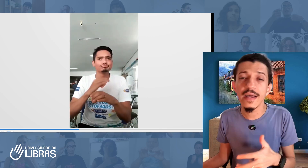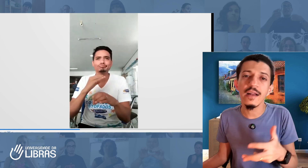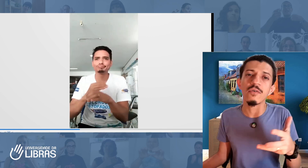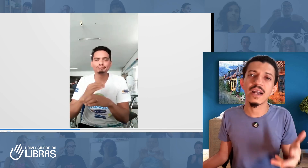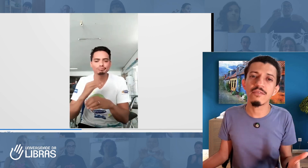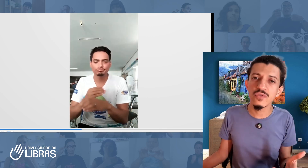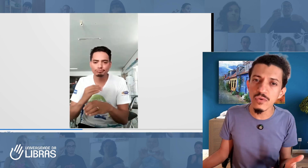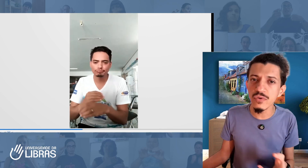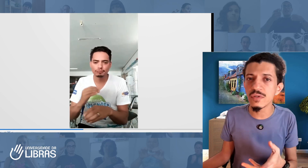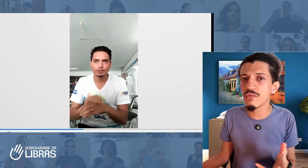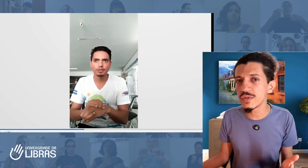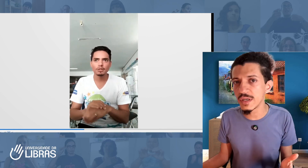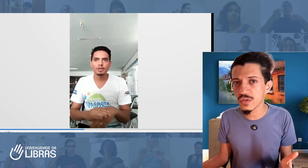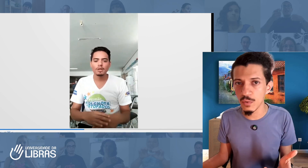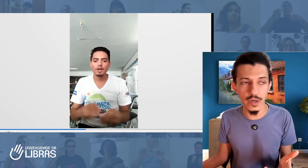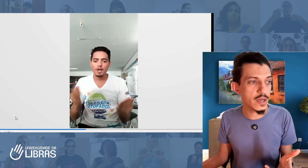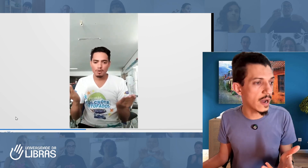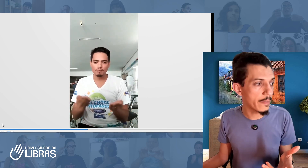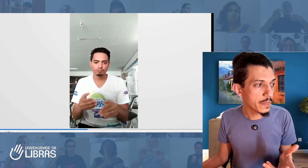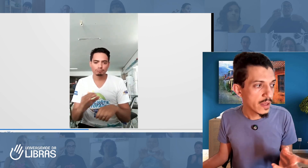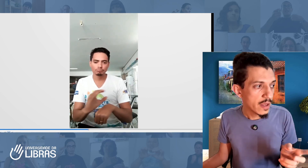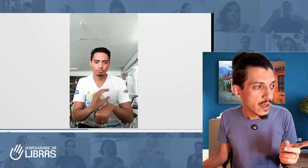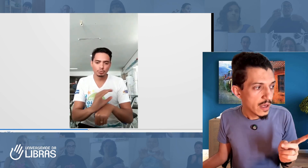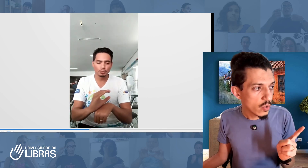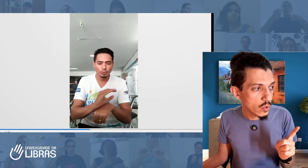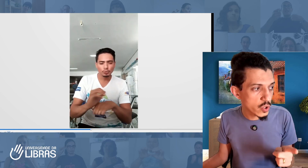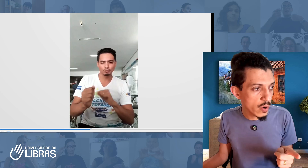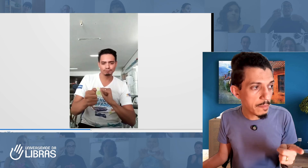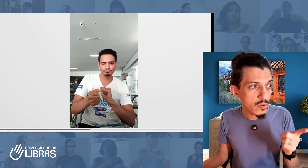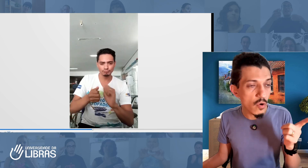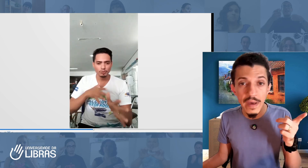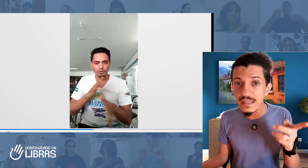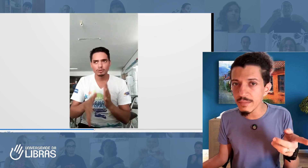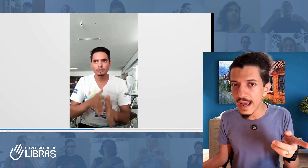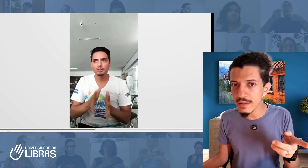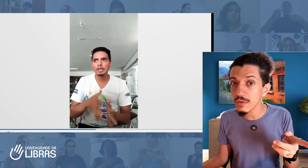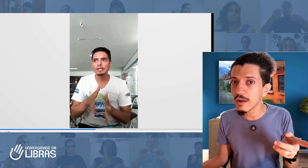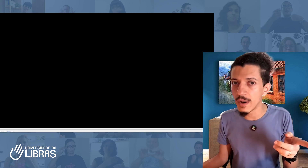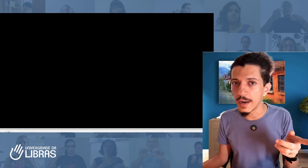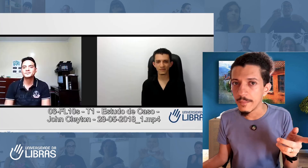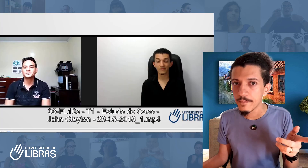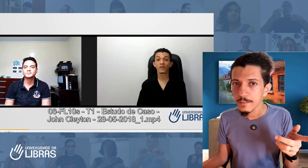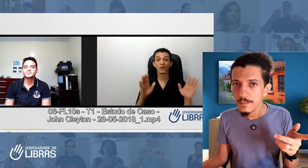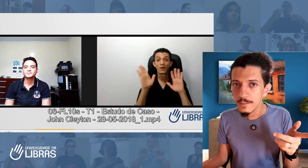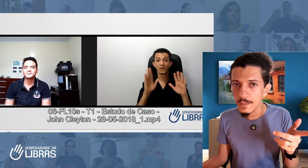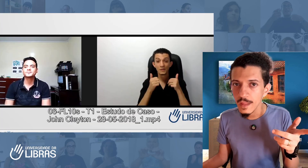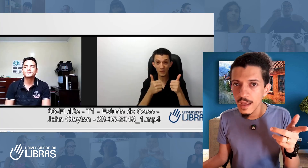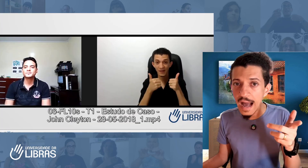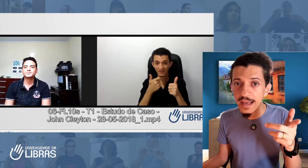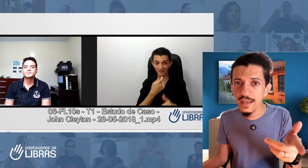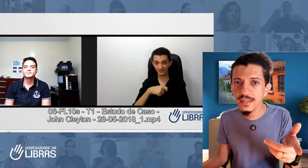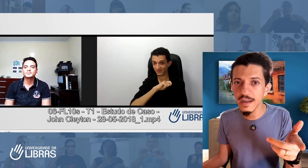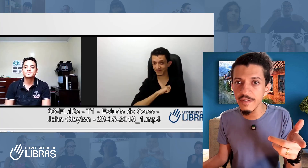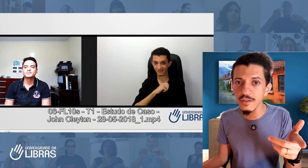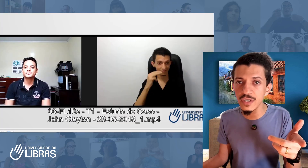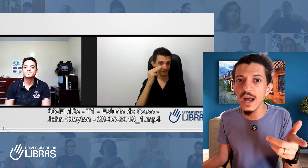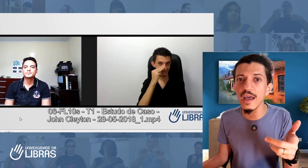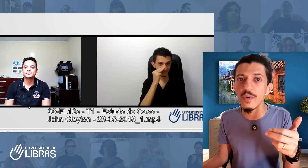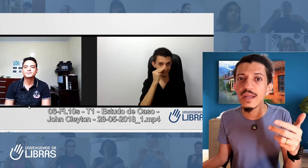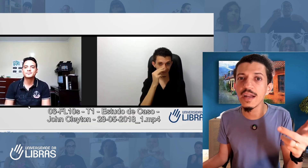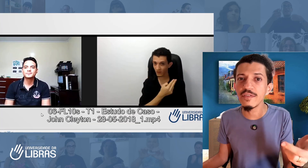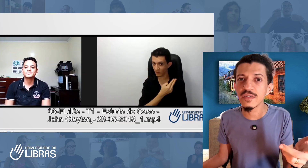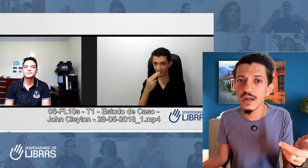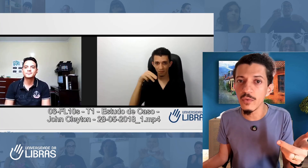hora que ele encontrava os surdos, não conseguia se comunicar. O John aplicou o mesmo método que a Luana. Aqui você está vendo já